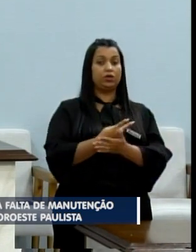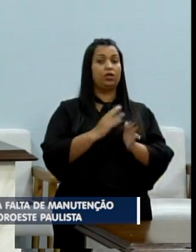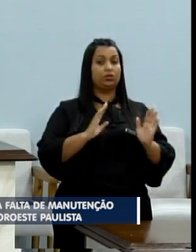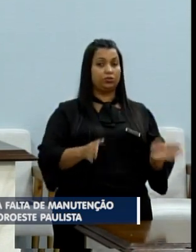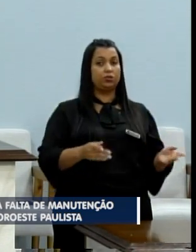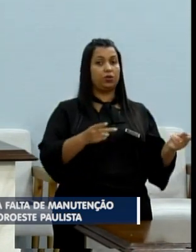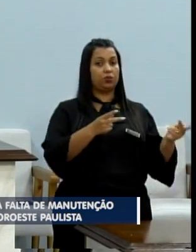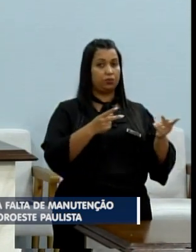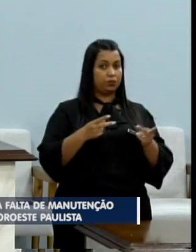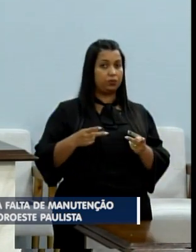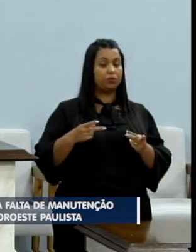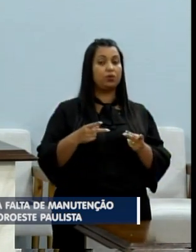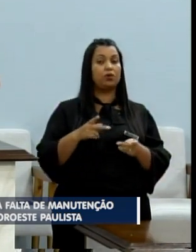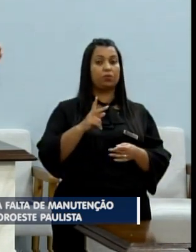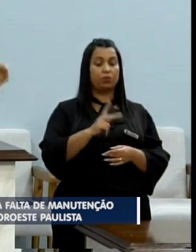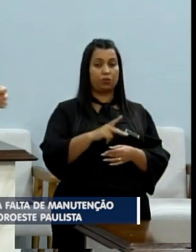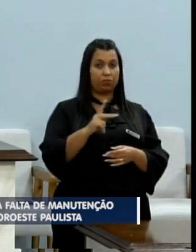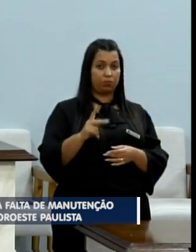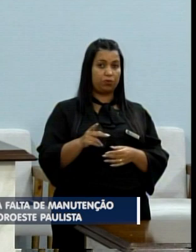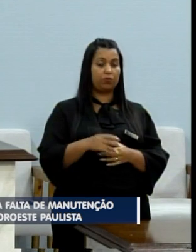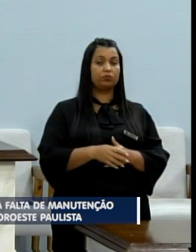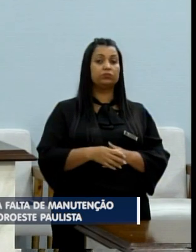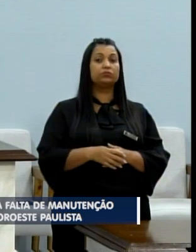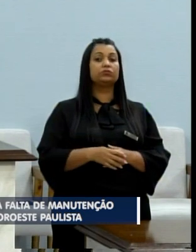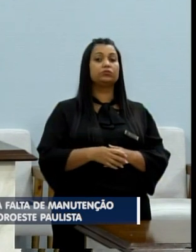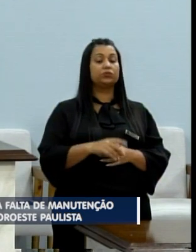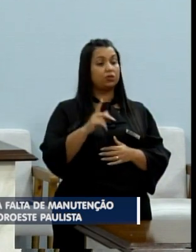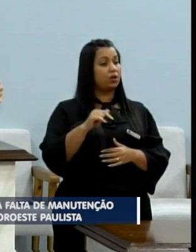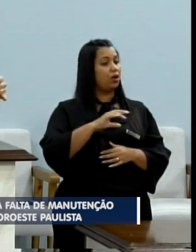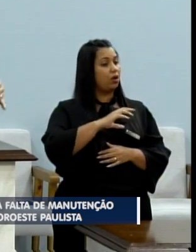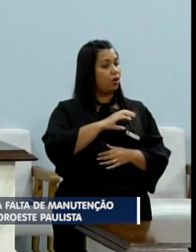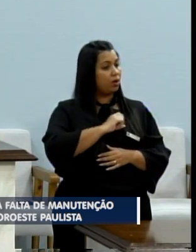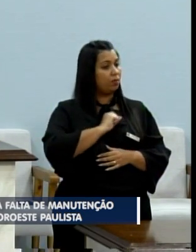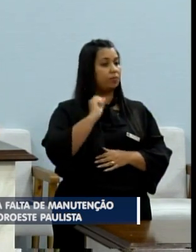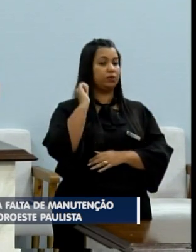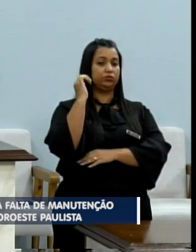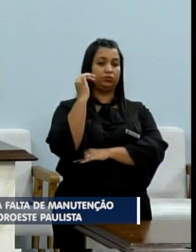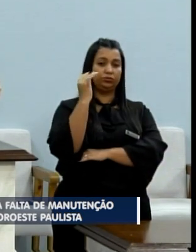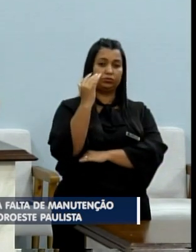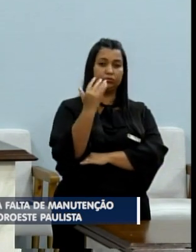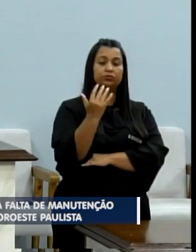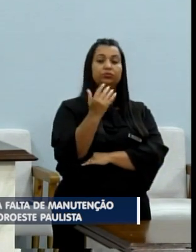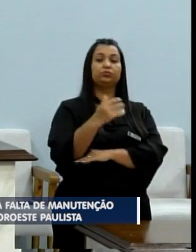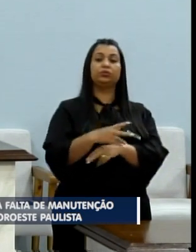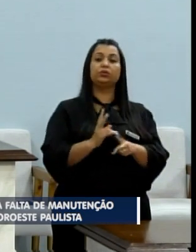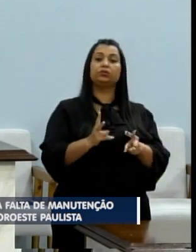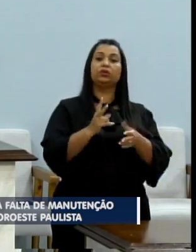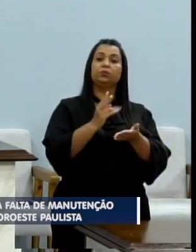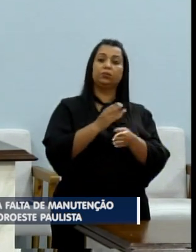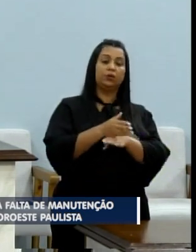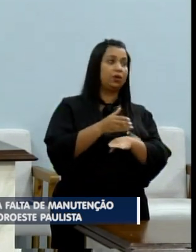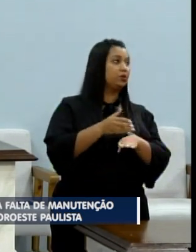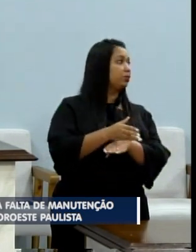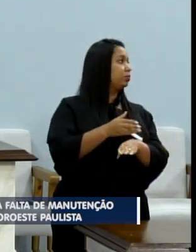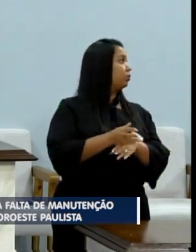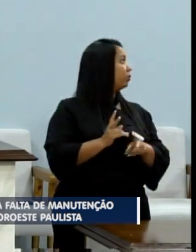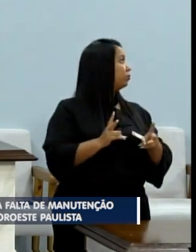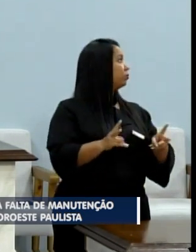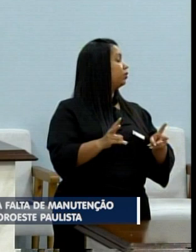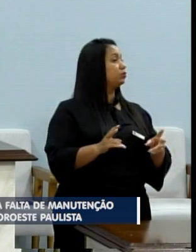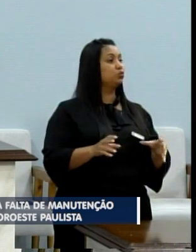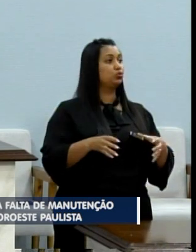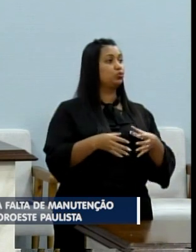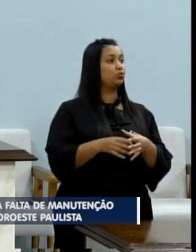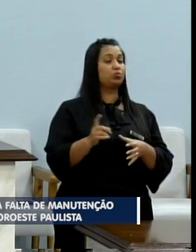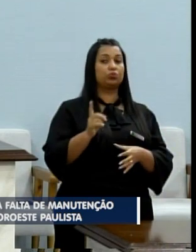à disposição, o vereador Dr. Renato Pupo, que é um amante da natureza, sempre participou também, mesmo não sendo da comissão,